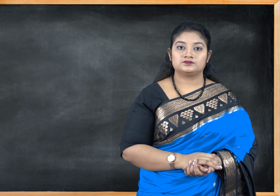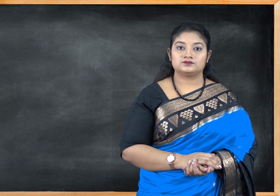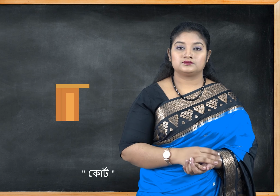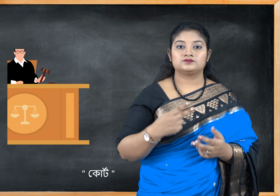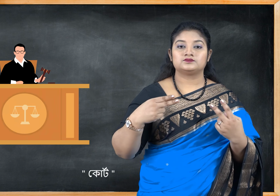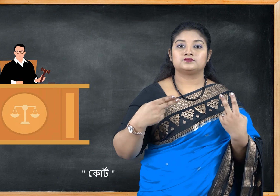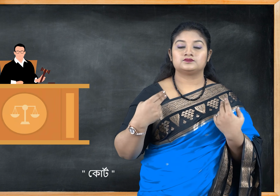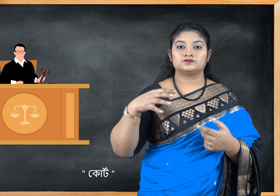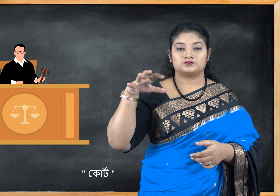কোর্ট,